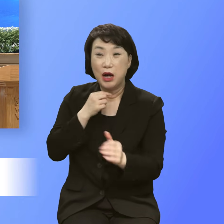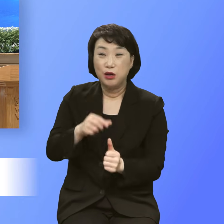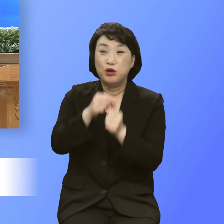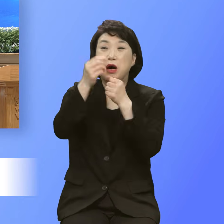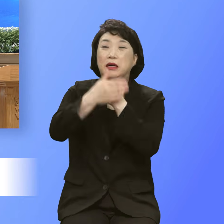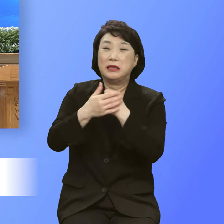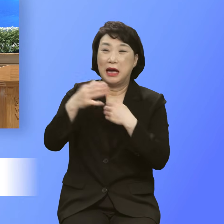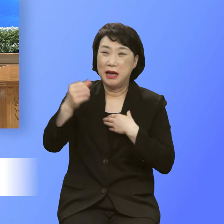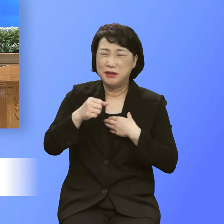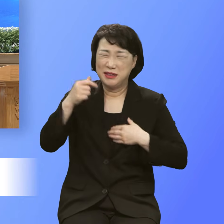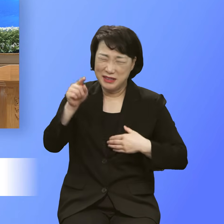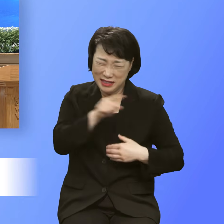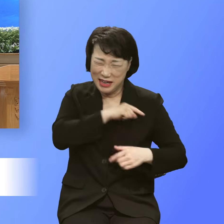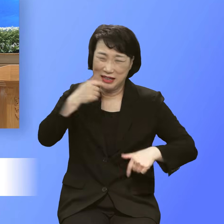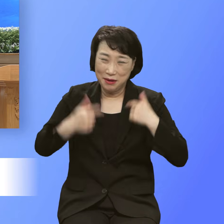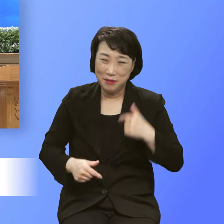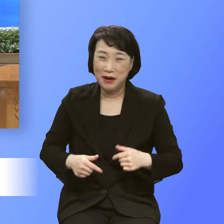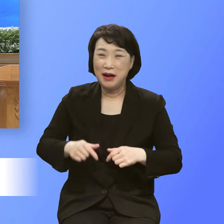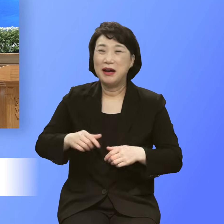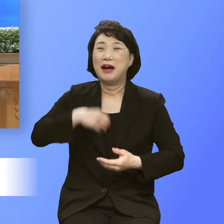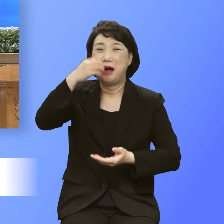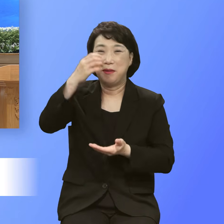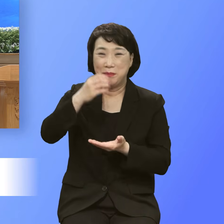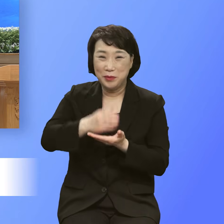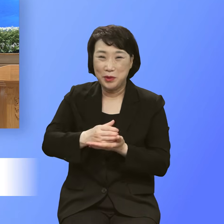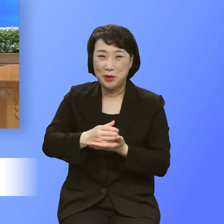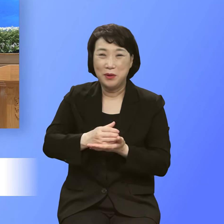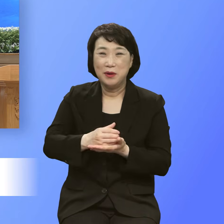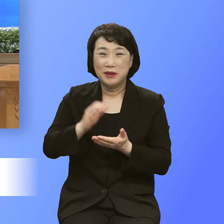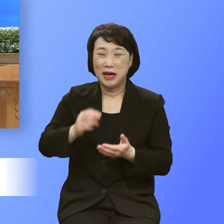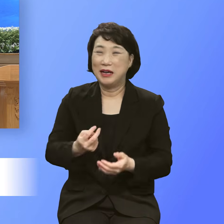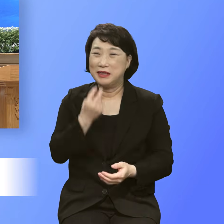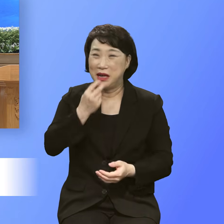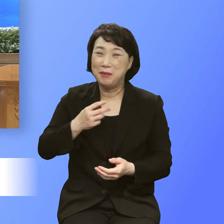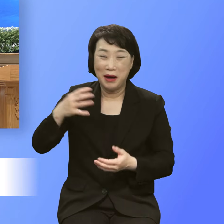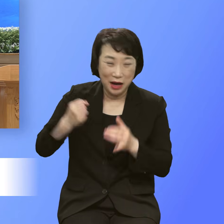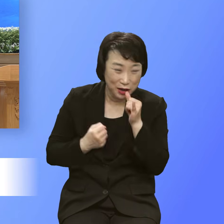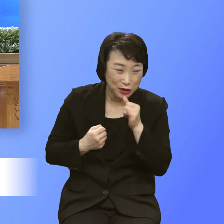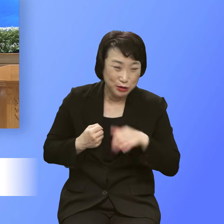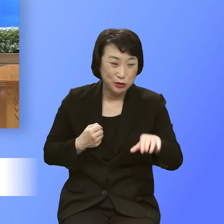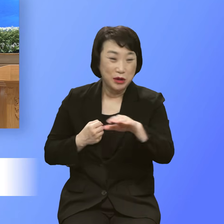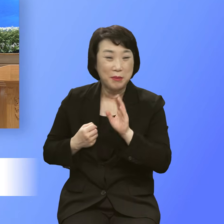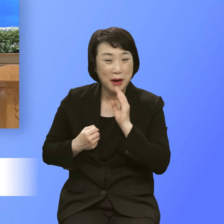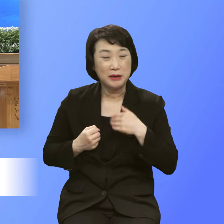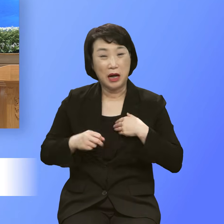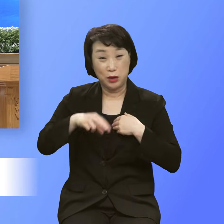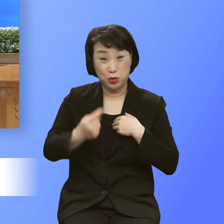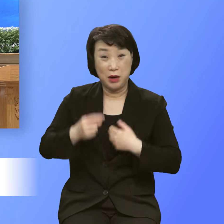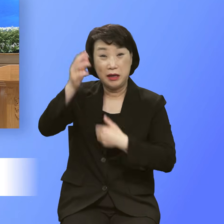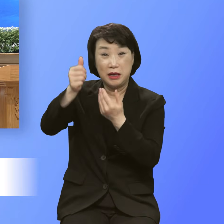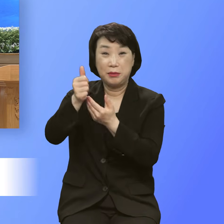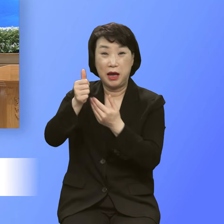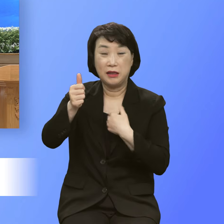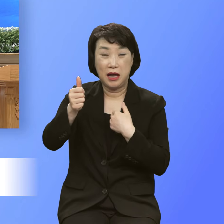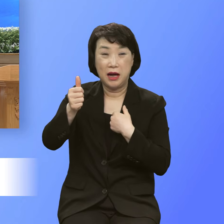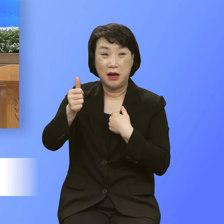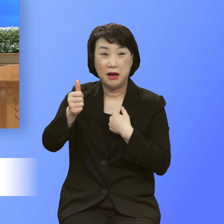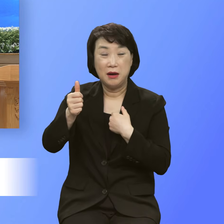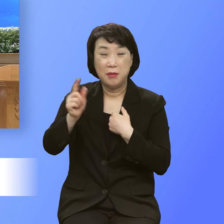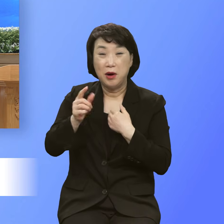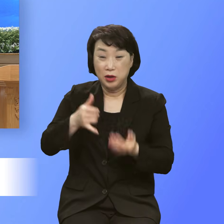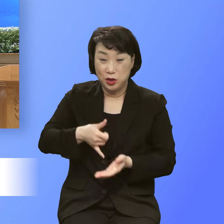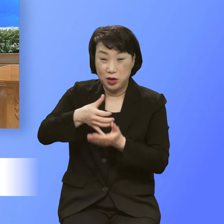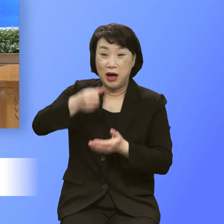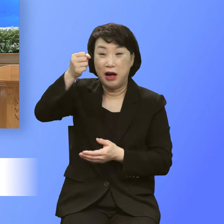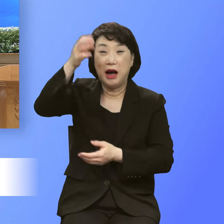구원의 은혜로 가장 기쁨과 가장 감동과 가장 생명을 얻었으니 나도 하나님 앞에 최소 하나님이